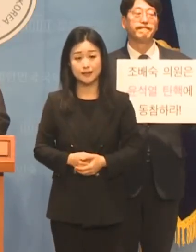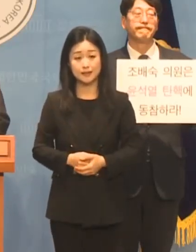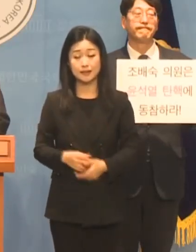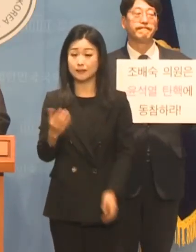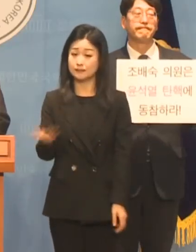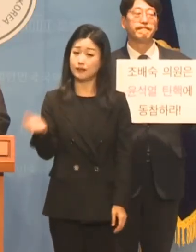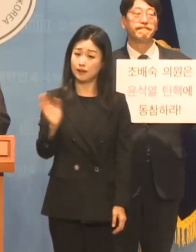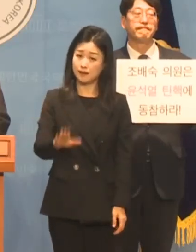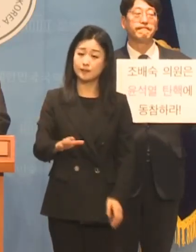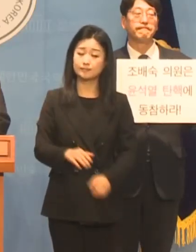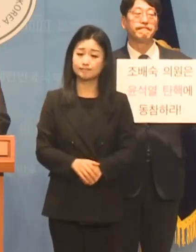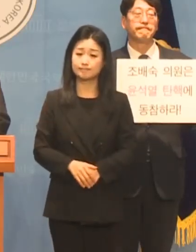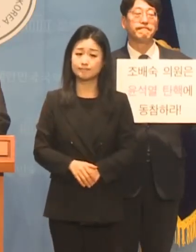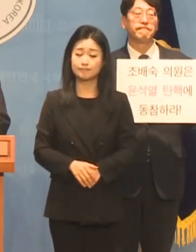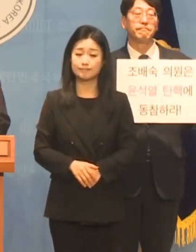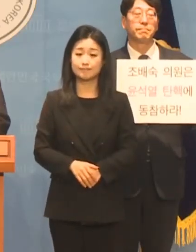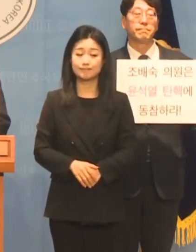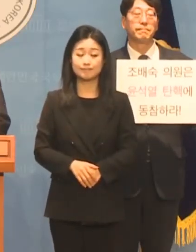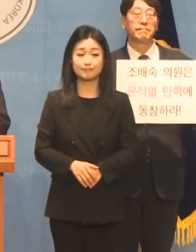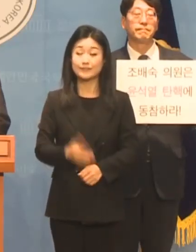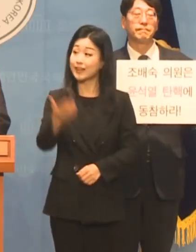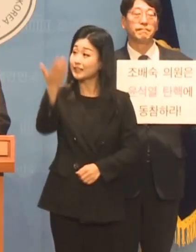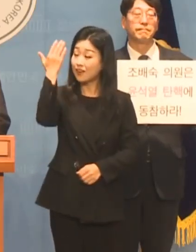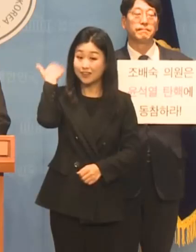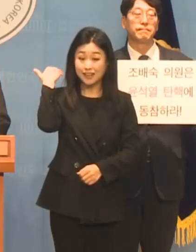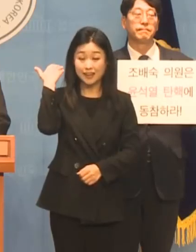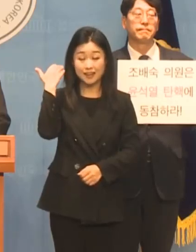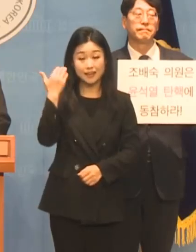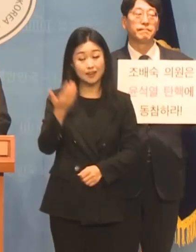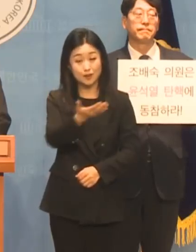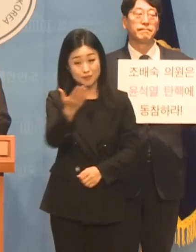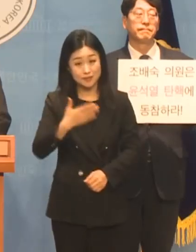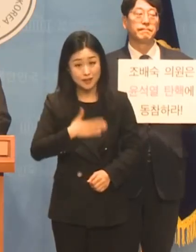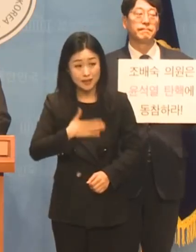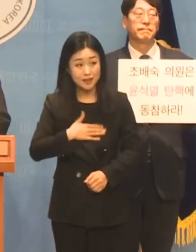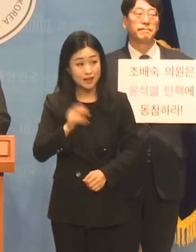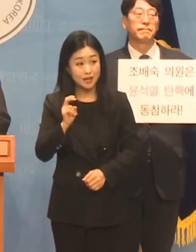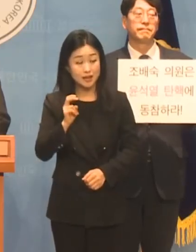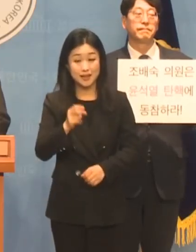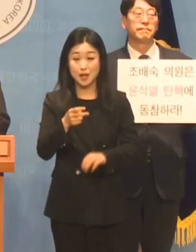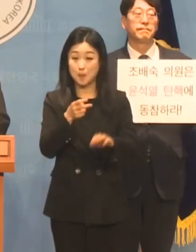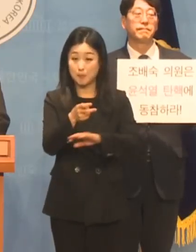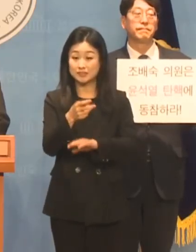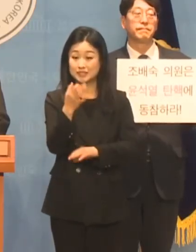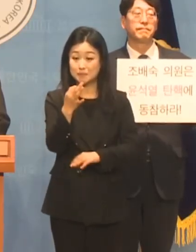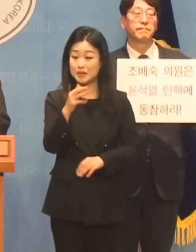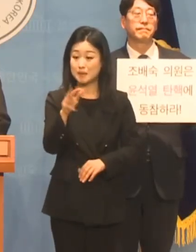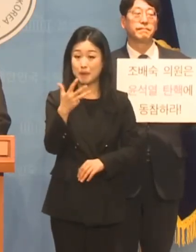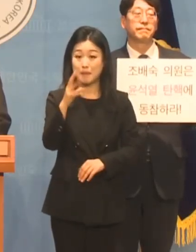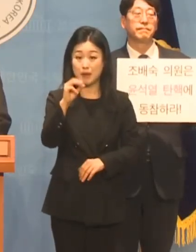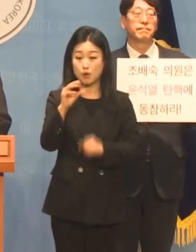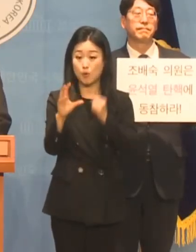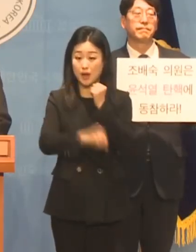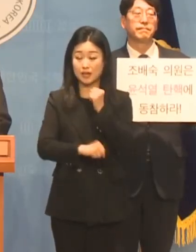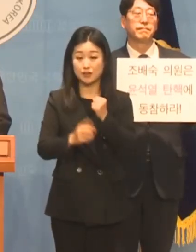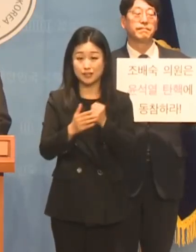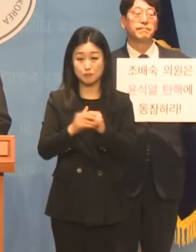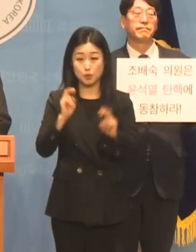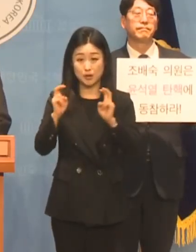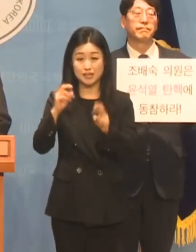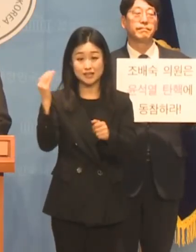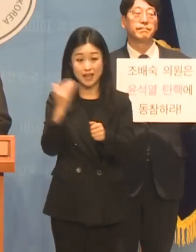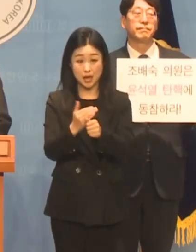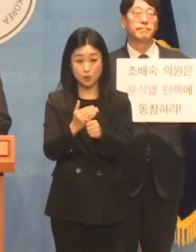그러나 예전에 그런 것도 있었죠. 그 버스비 800원을 횡령했다는 이유로 회사에서